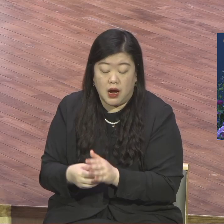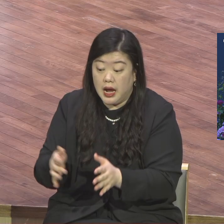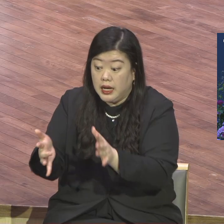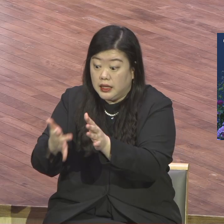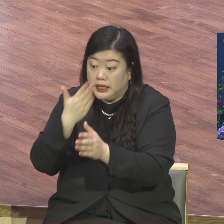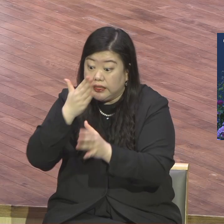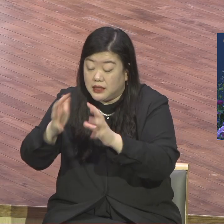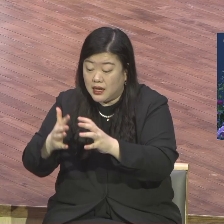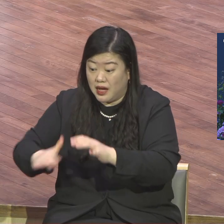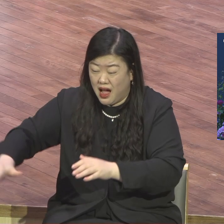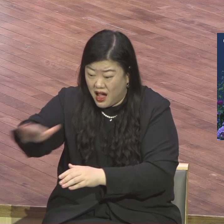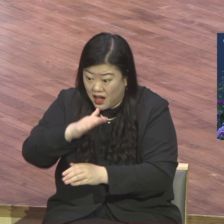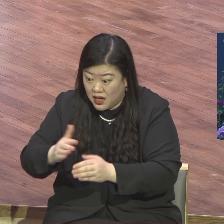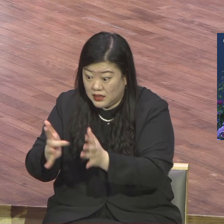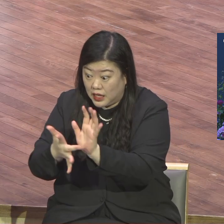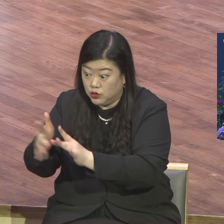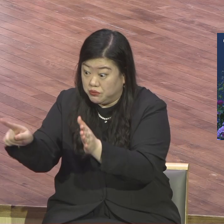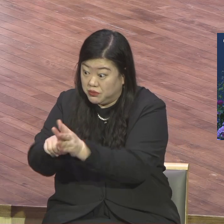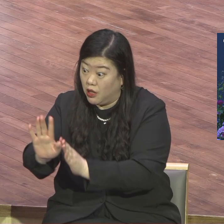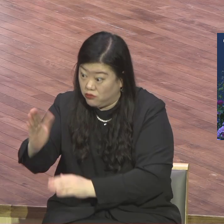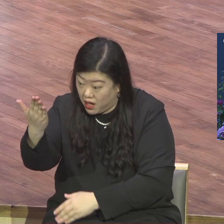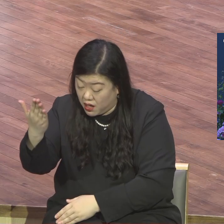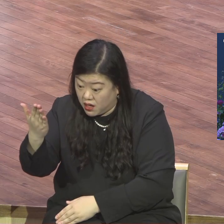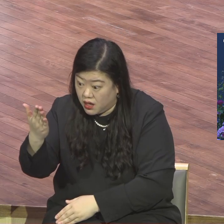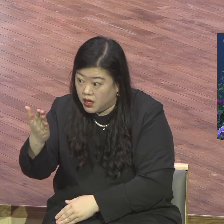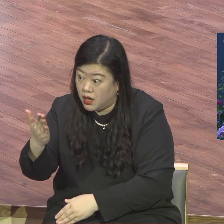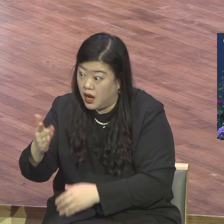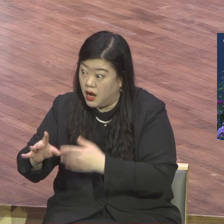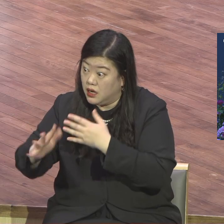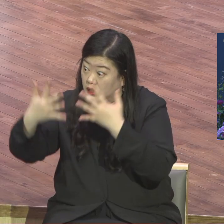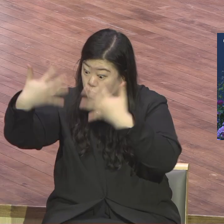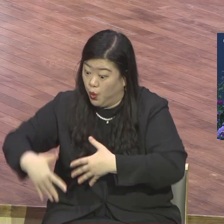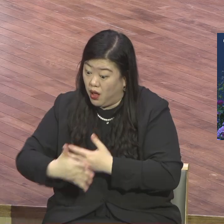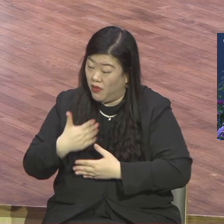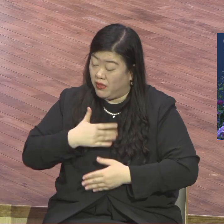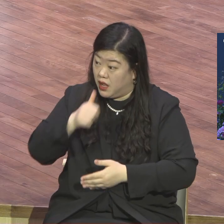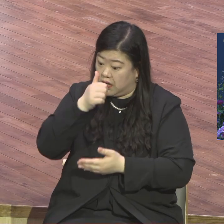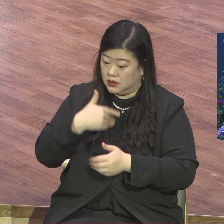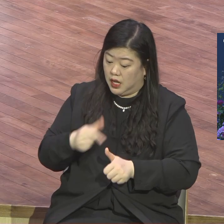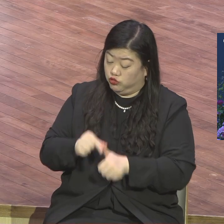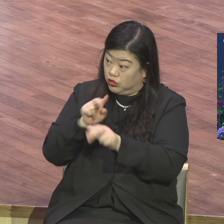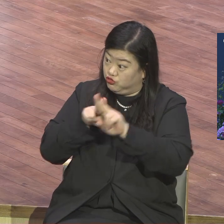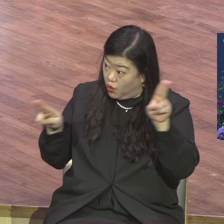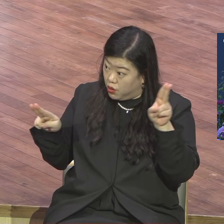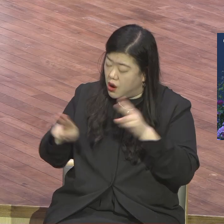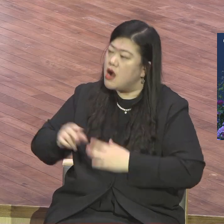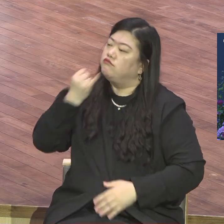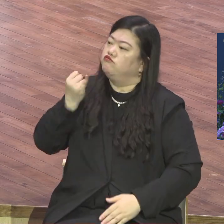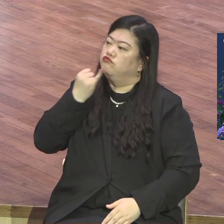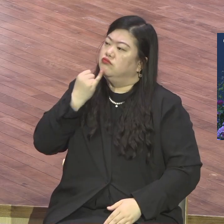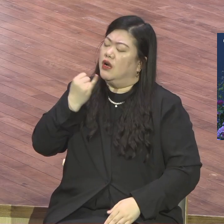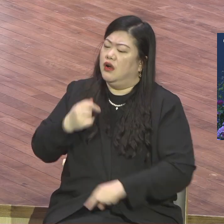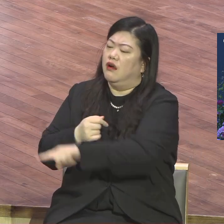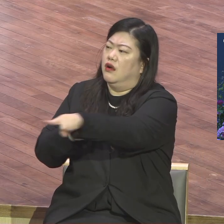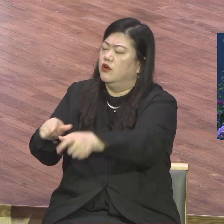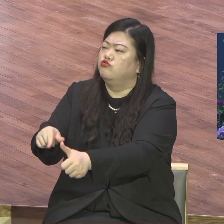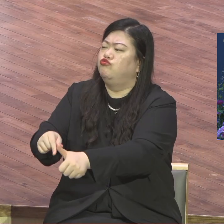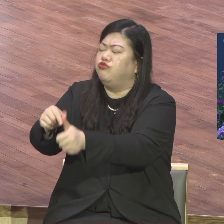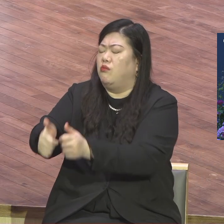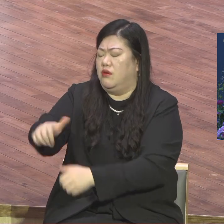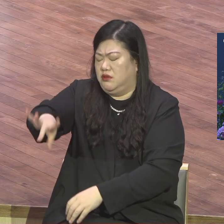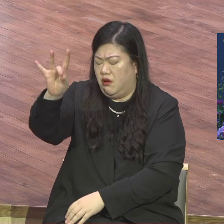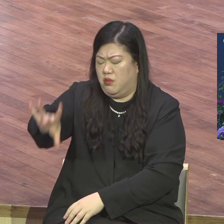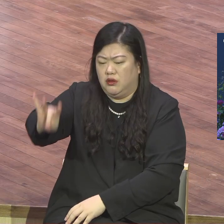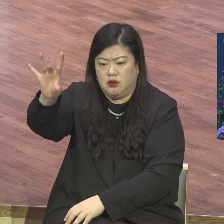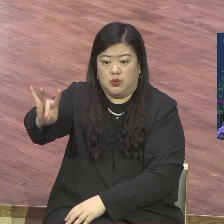있다면 자기가 끊어져도 좋겠다는 얘기예요. 그렇게 하더라도 좀 구원 좀 해주세요.